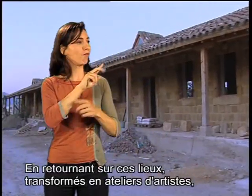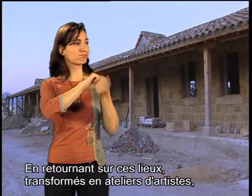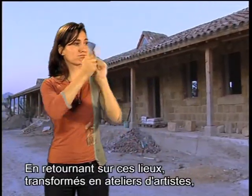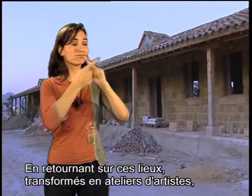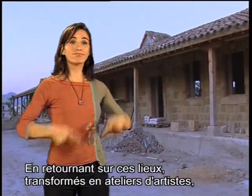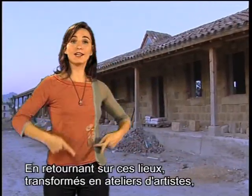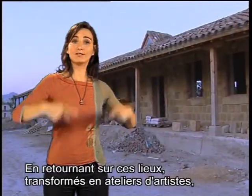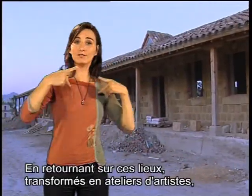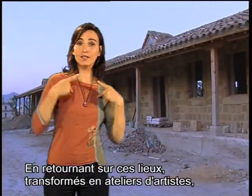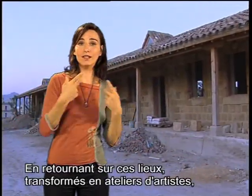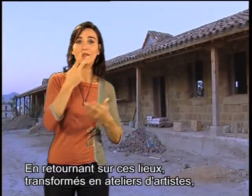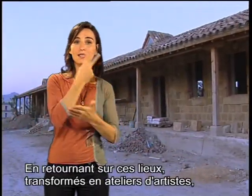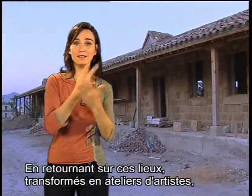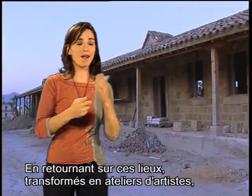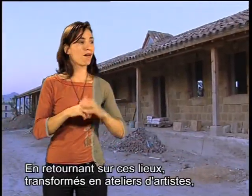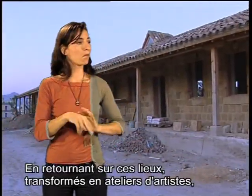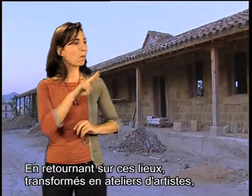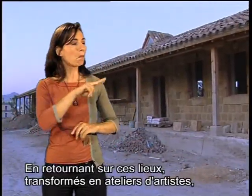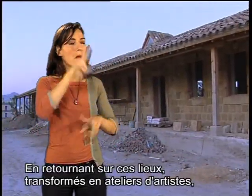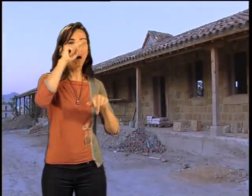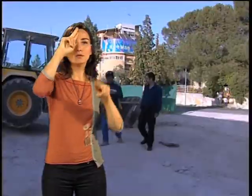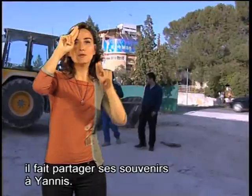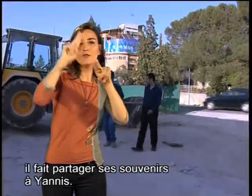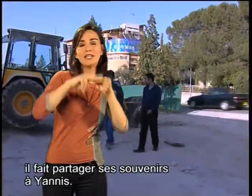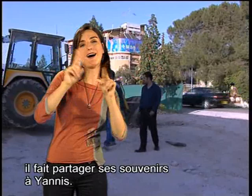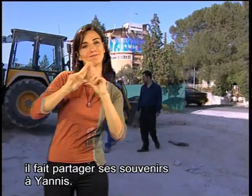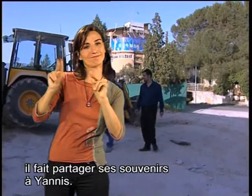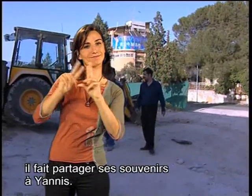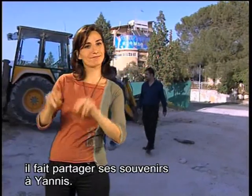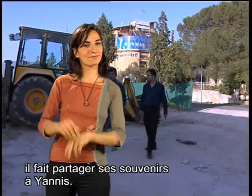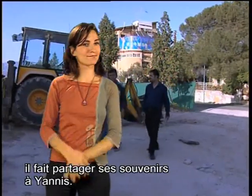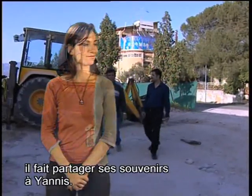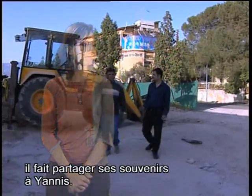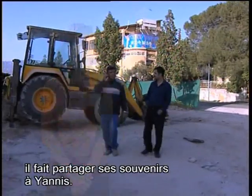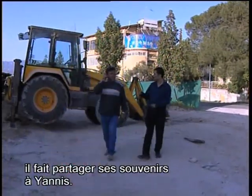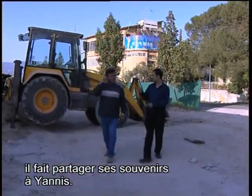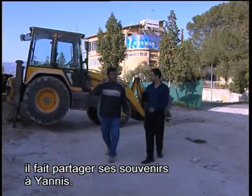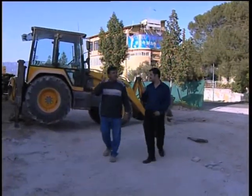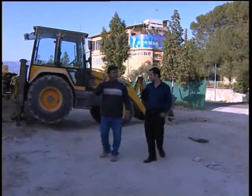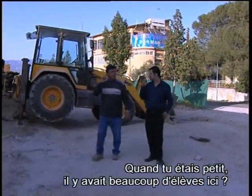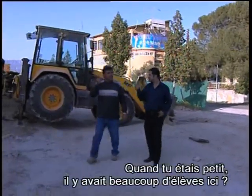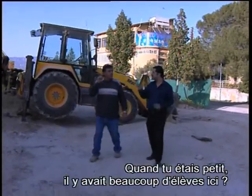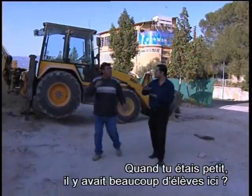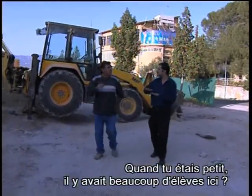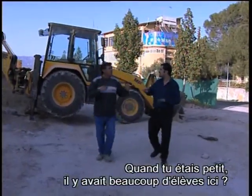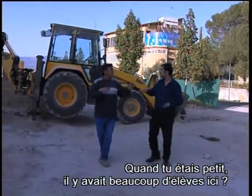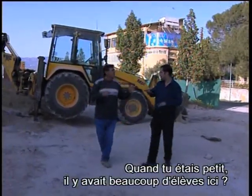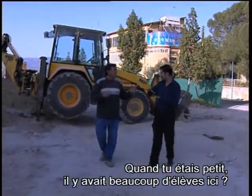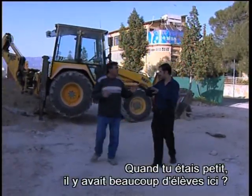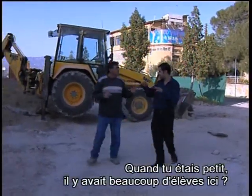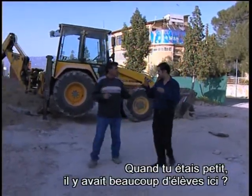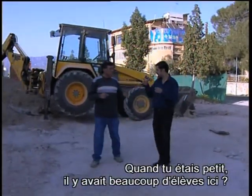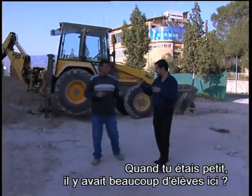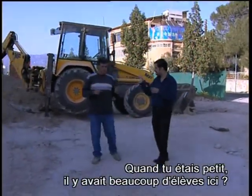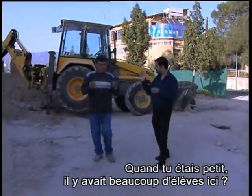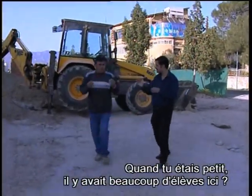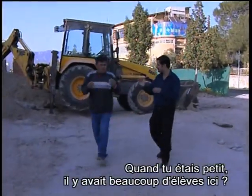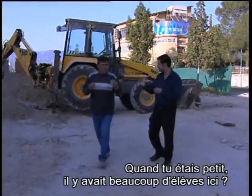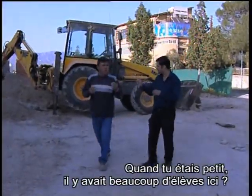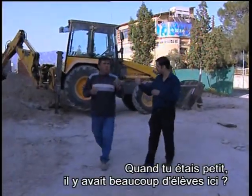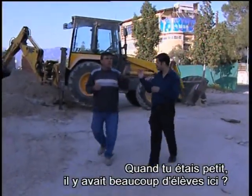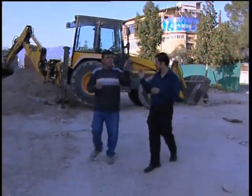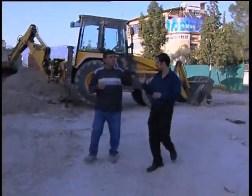sur ces lieux, transformé aujourd'hui en atelier d'artiste, il fait partager ses souvenirs à Yanis. Quand tu étais petit, il y avait beaucoup d'élèves ici